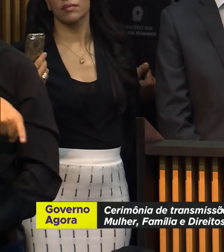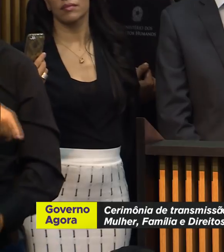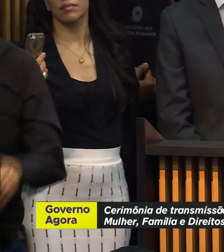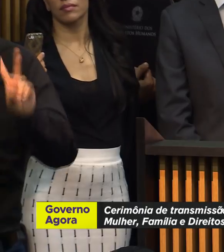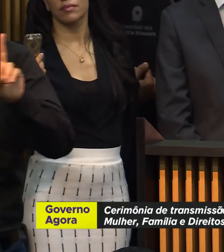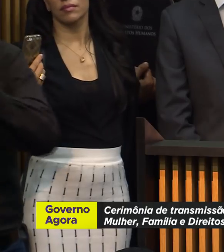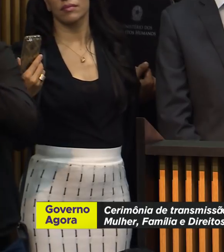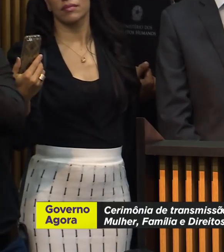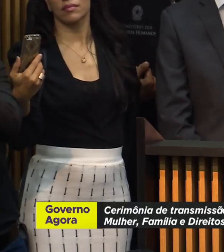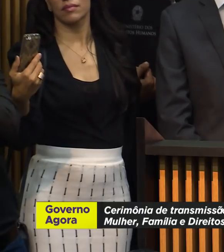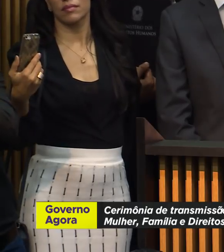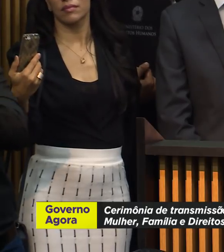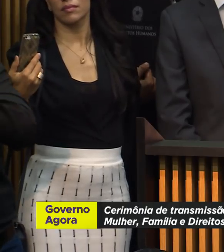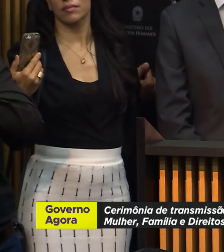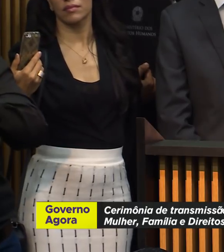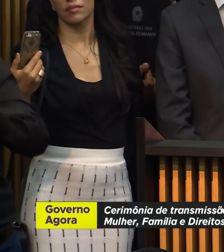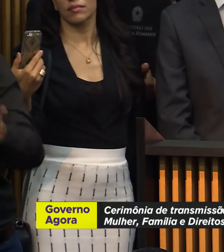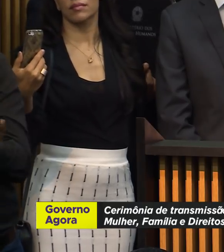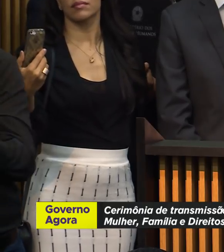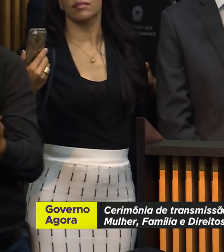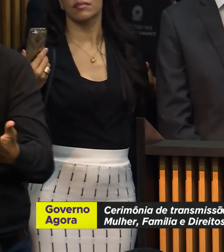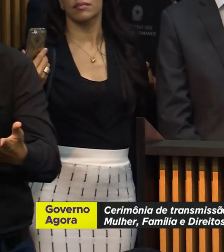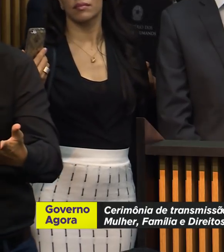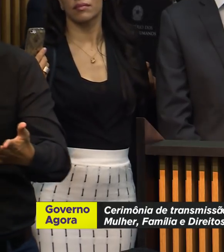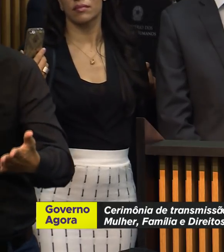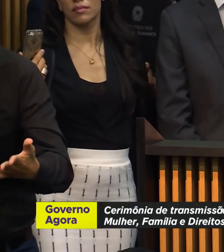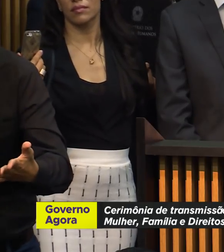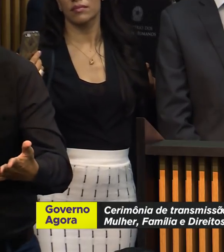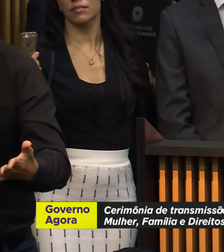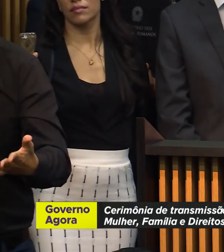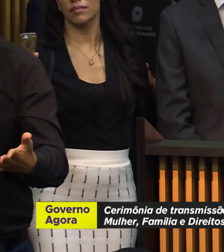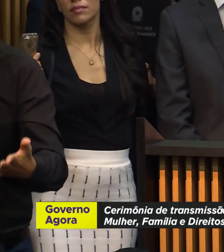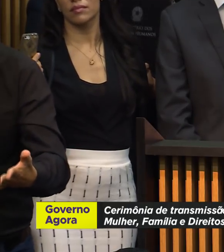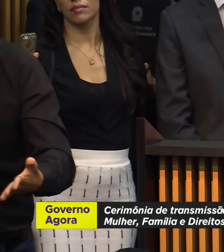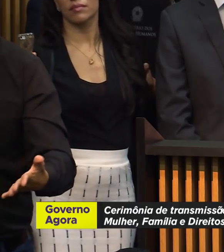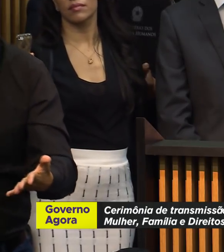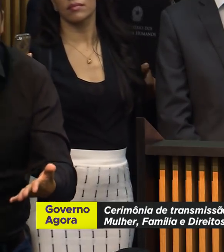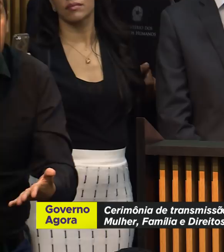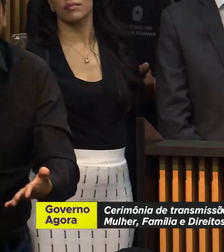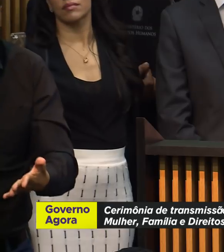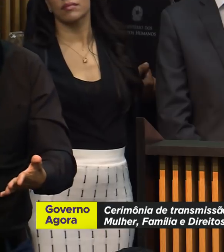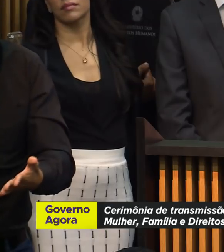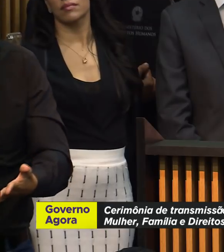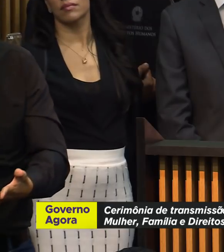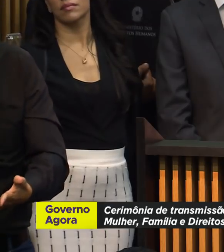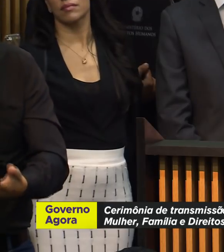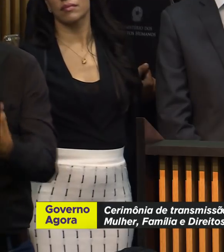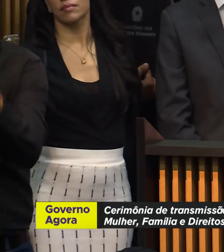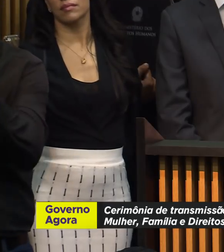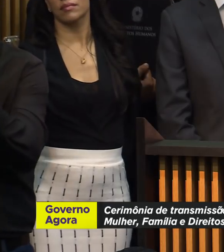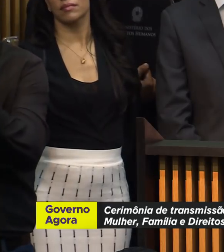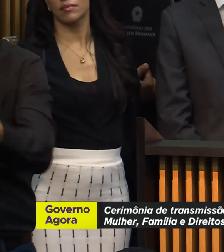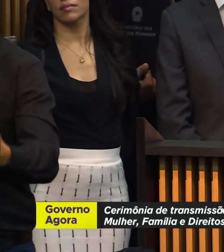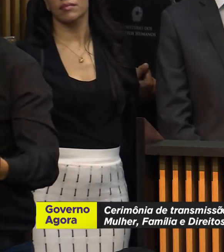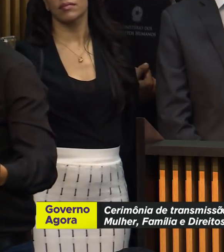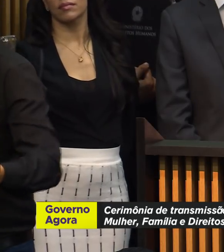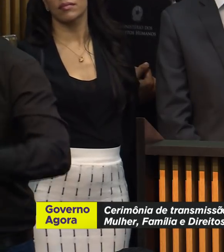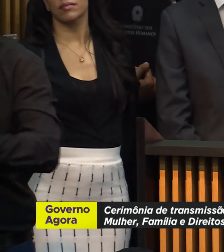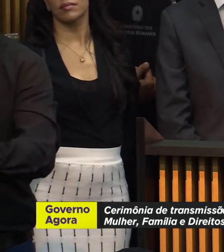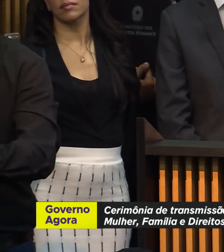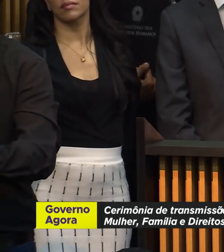ama desesperadamente seu filho. Os índios amam desesperadamente suas